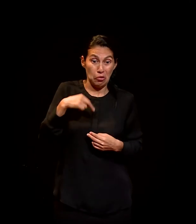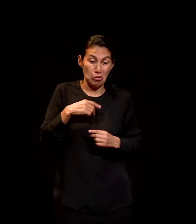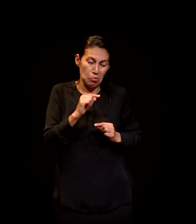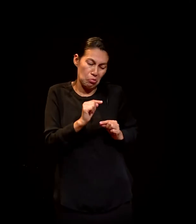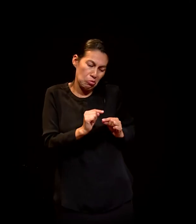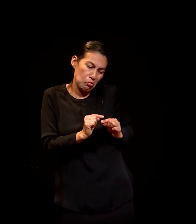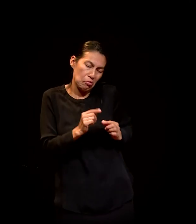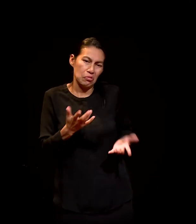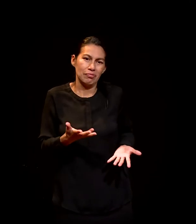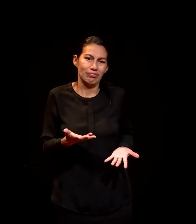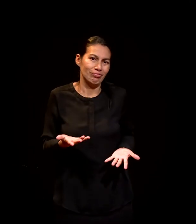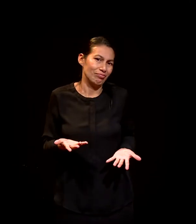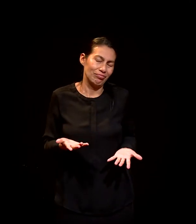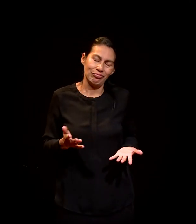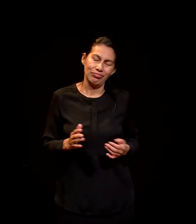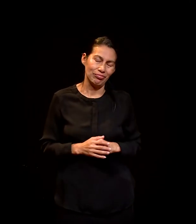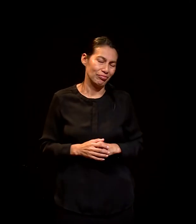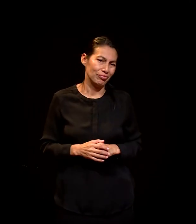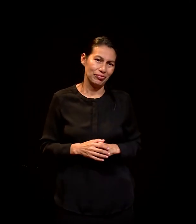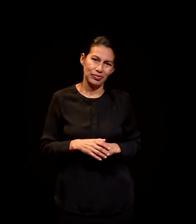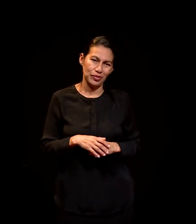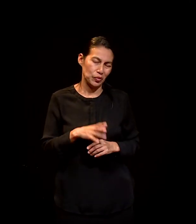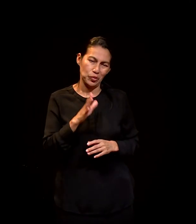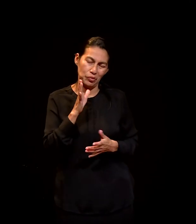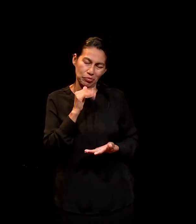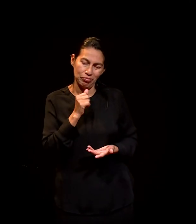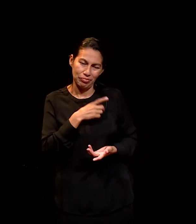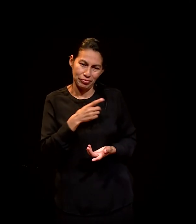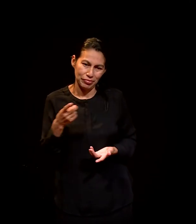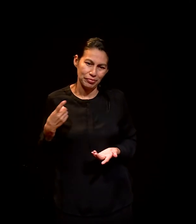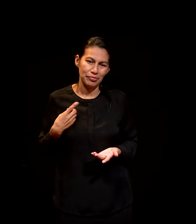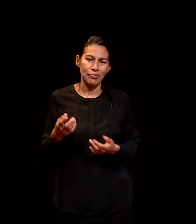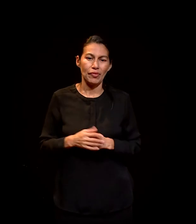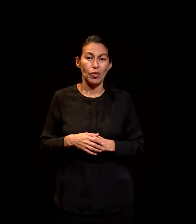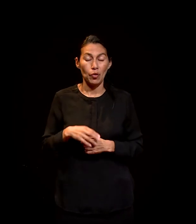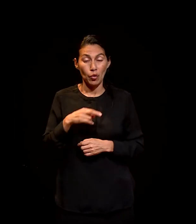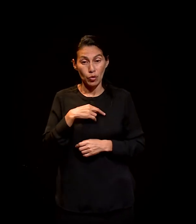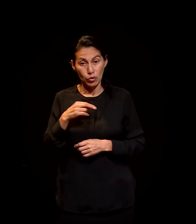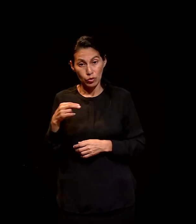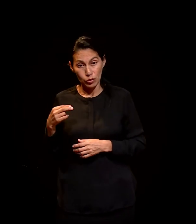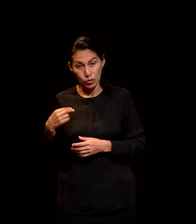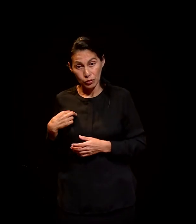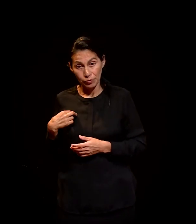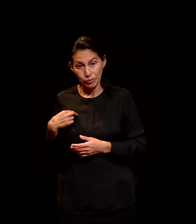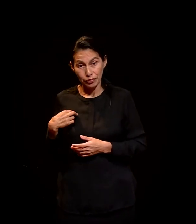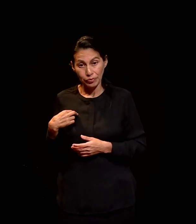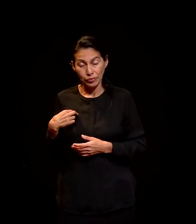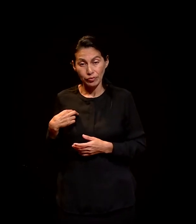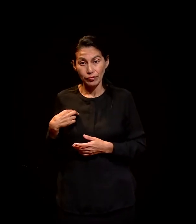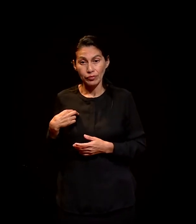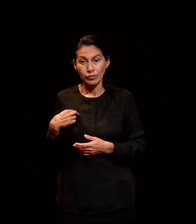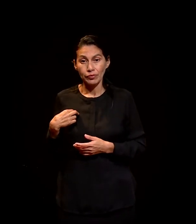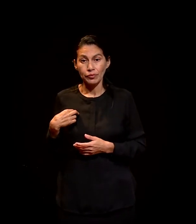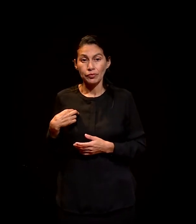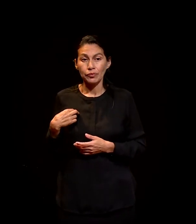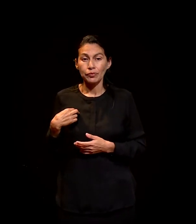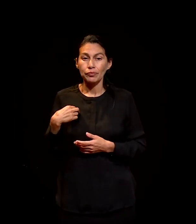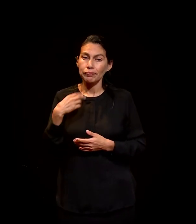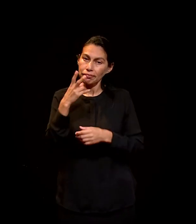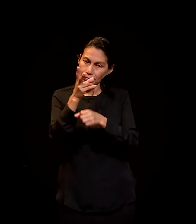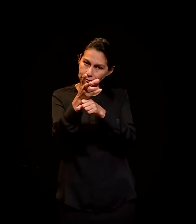y que no se envíen también sus agradecimientos para